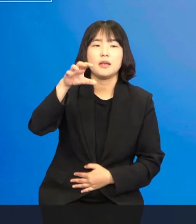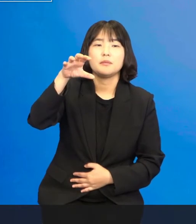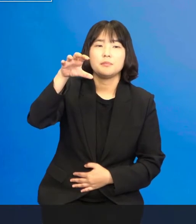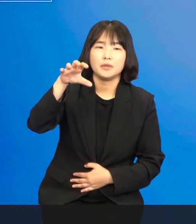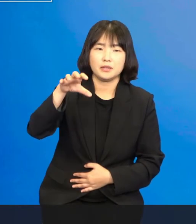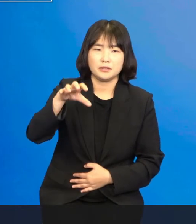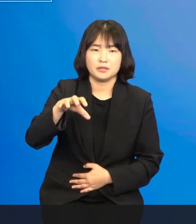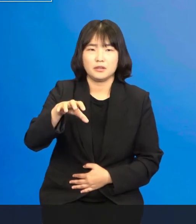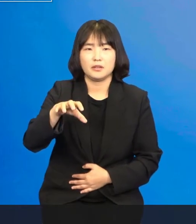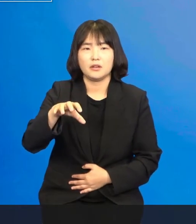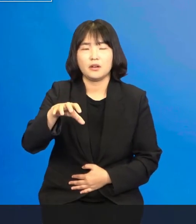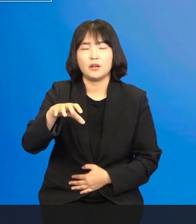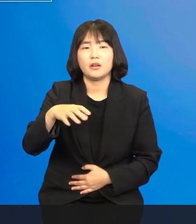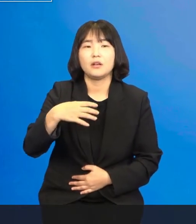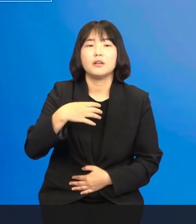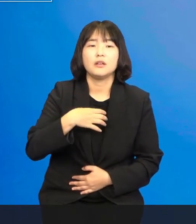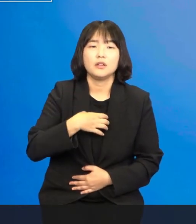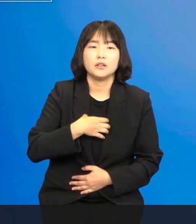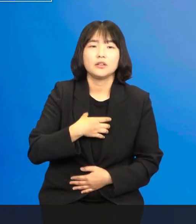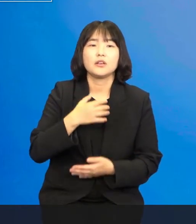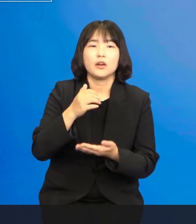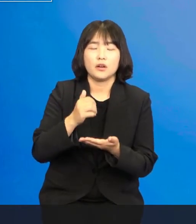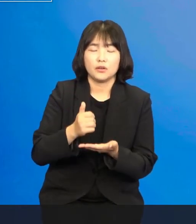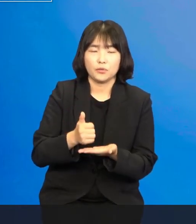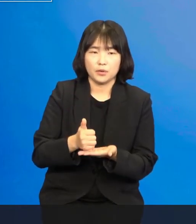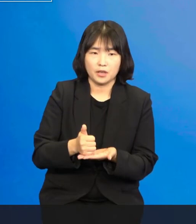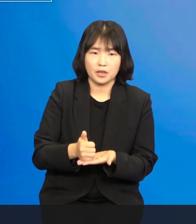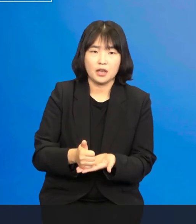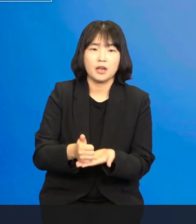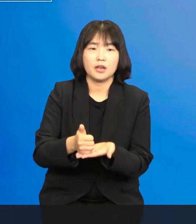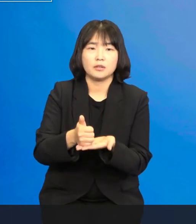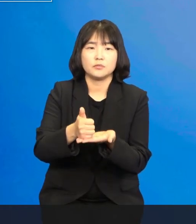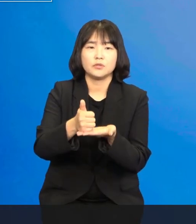말씀 앞에서